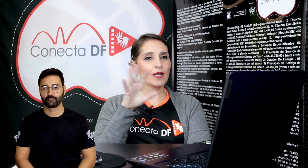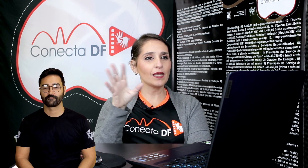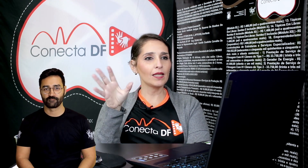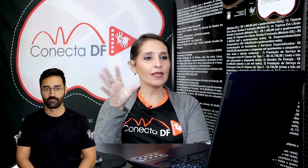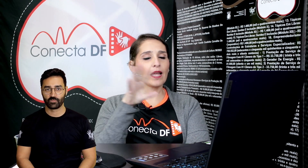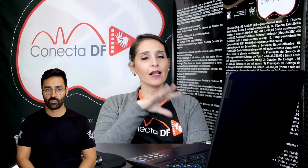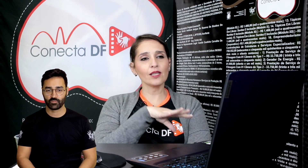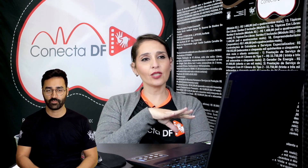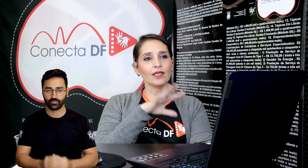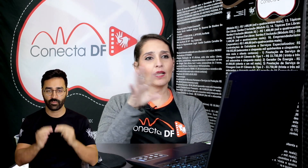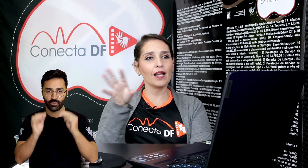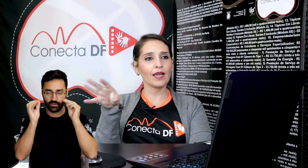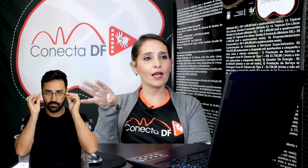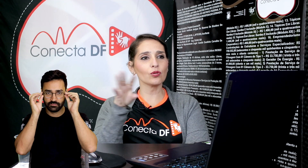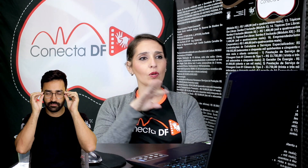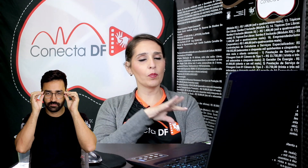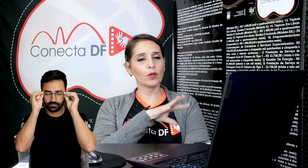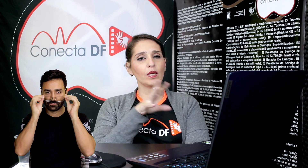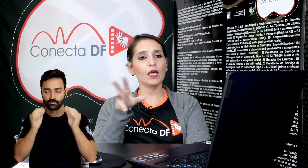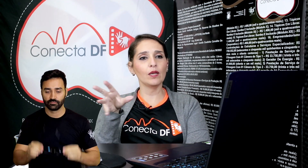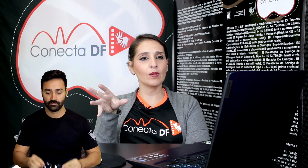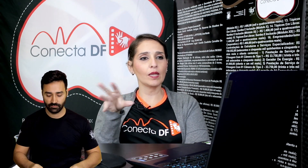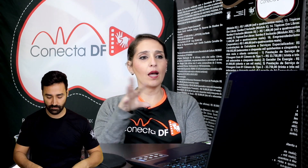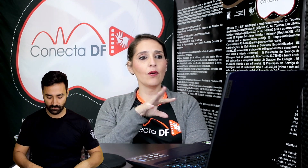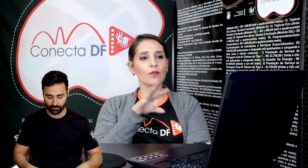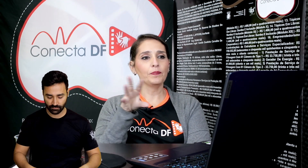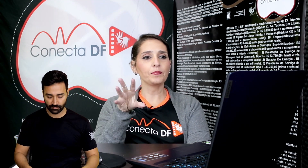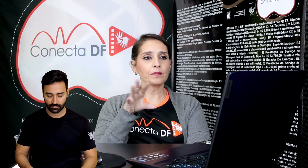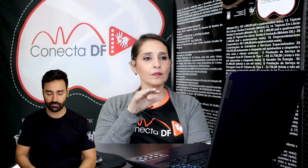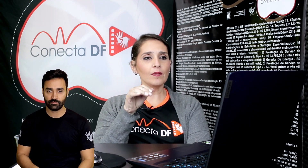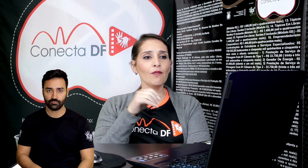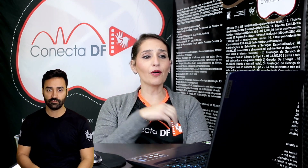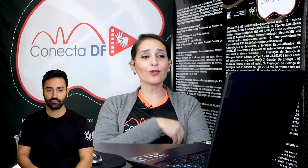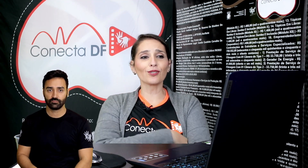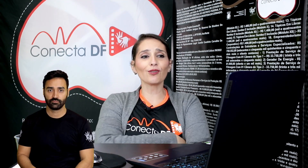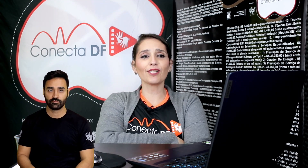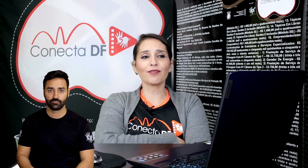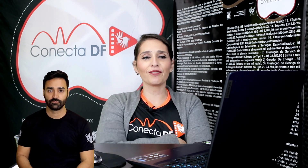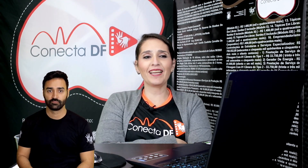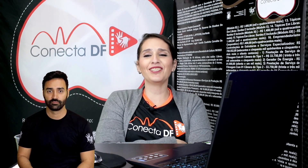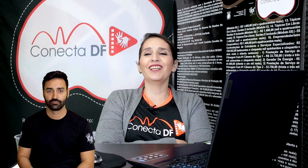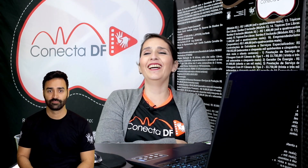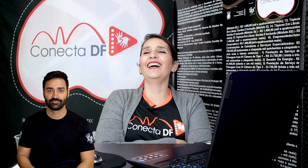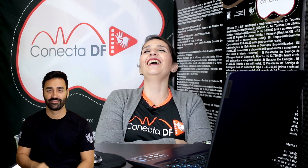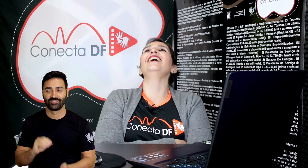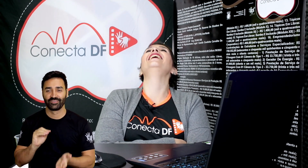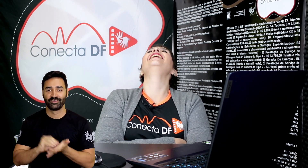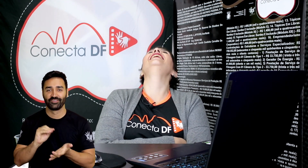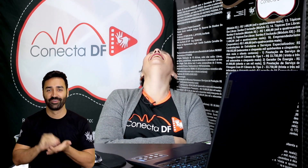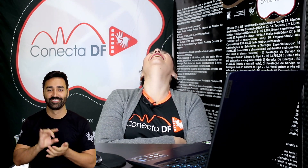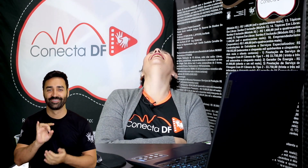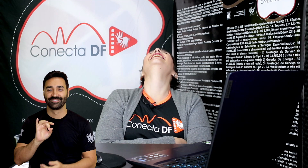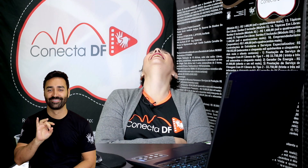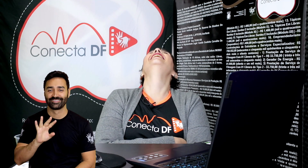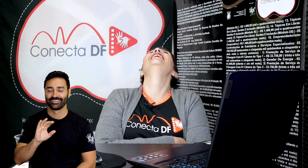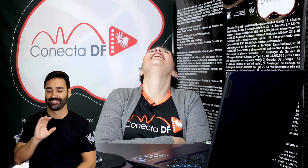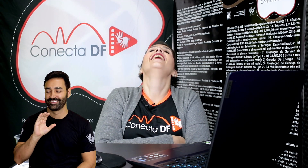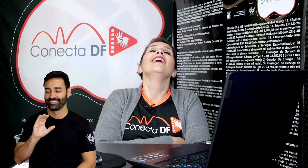Deu para entender? Tem a legenda, né, que ajuda um pouquinho e tal. Faltou só o cheiro verde.